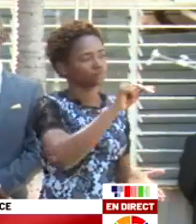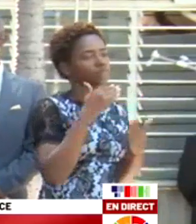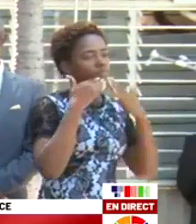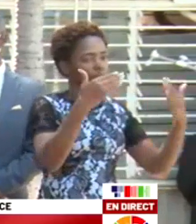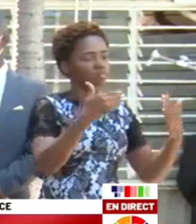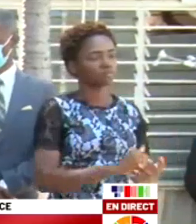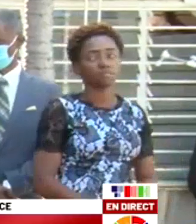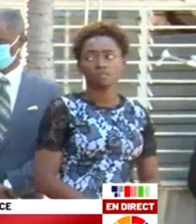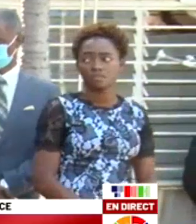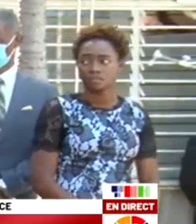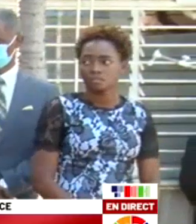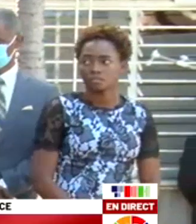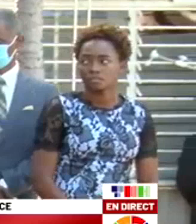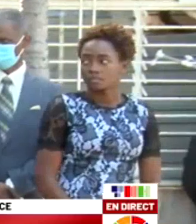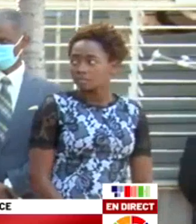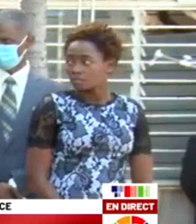peu.